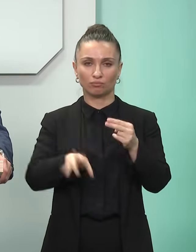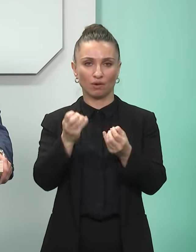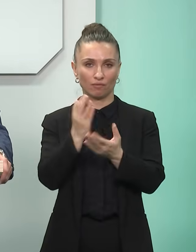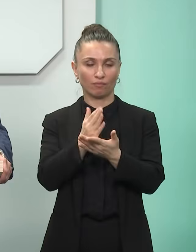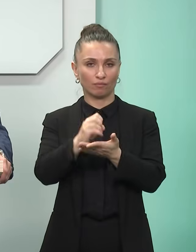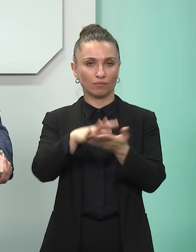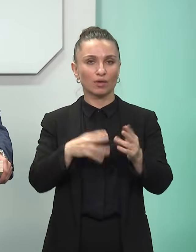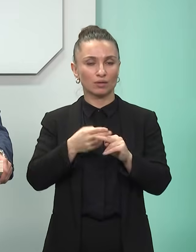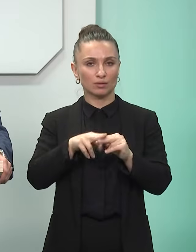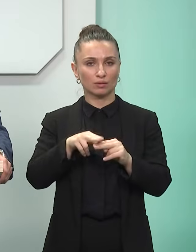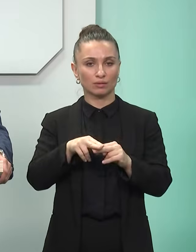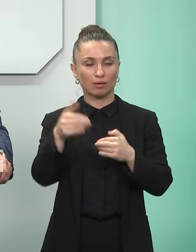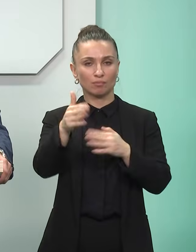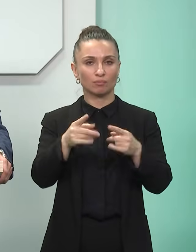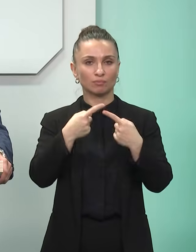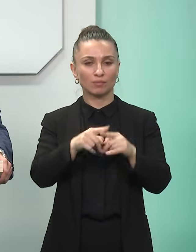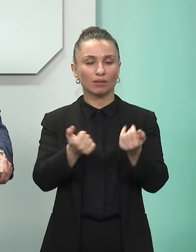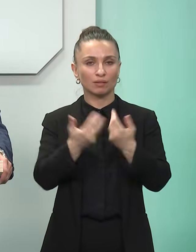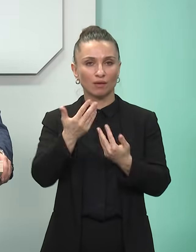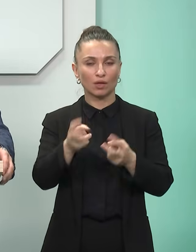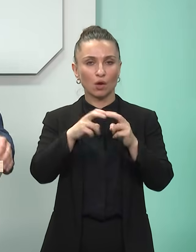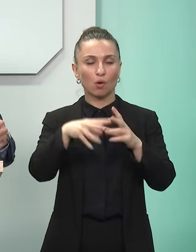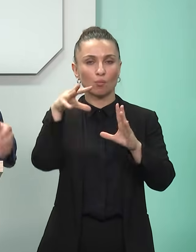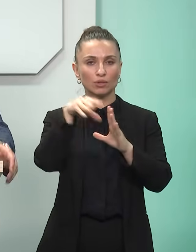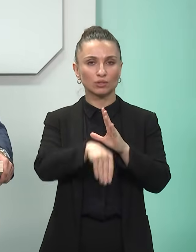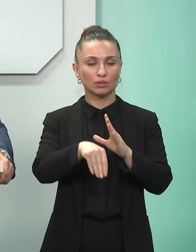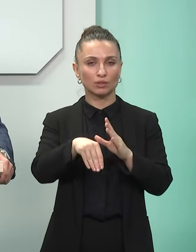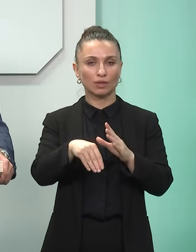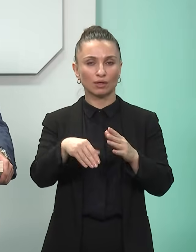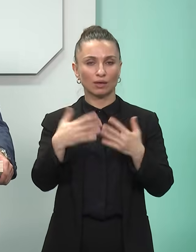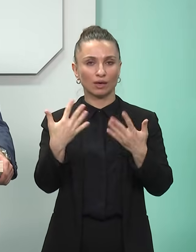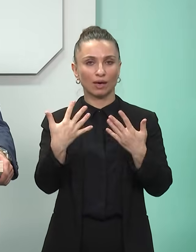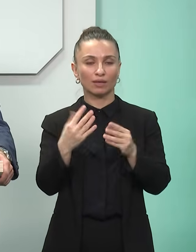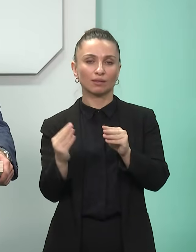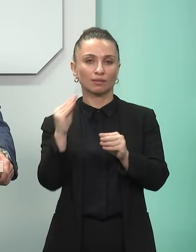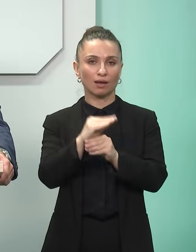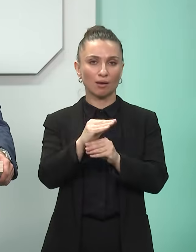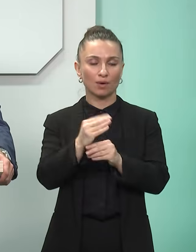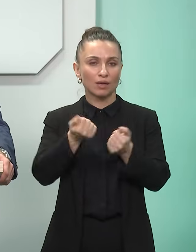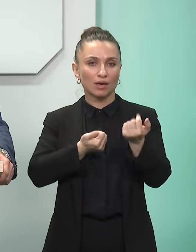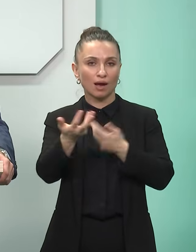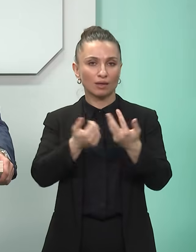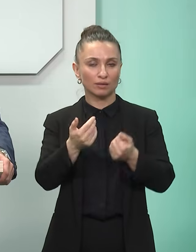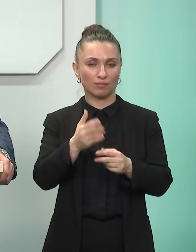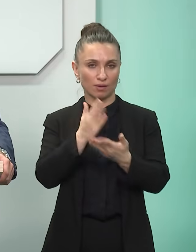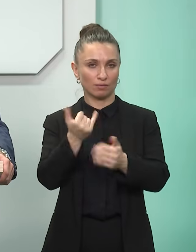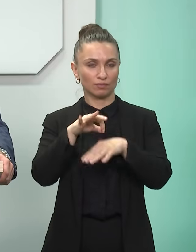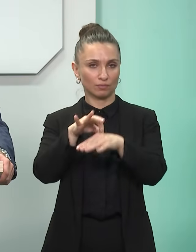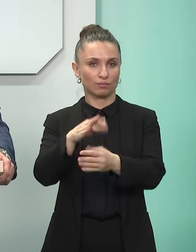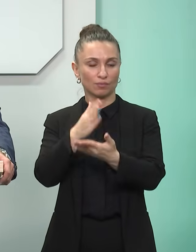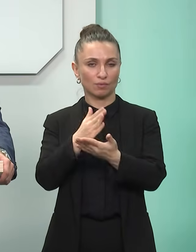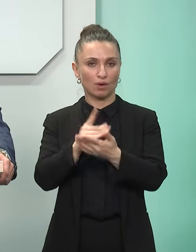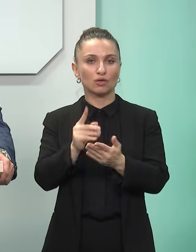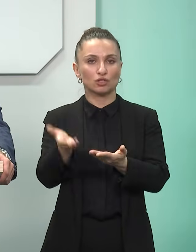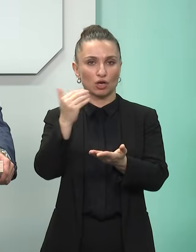დაუსრულებიათ, ვინაიდან აპარატების მიერ დათვლა კომისიებში ხელით დამატებით გადათვლები ხორციელდება,